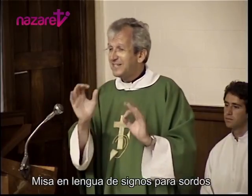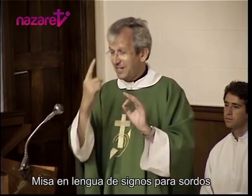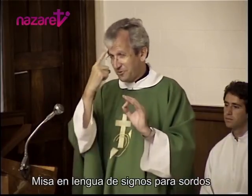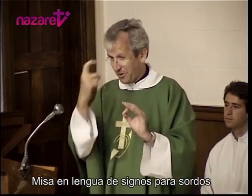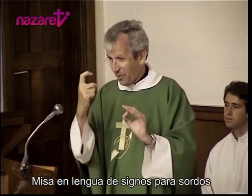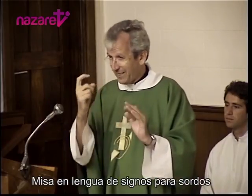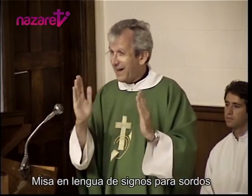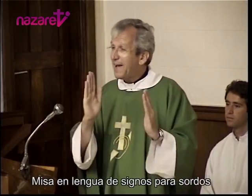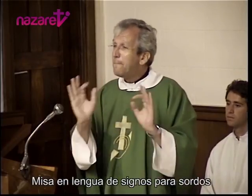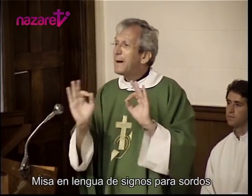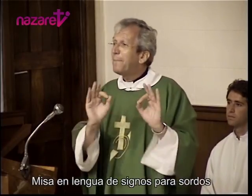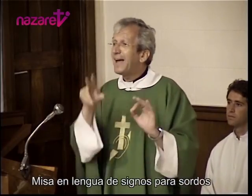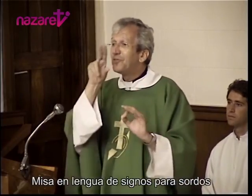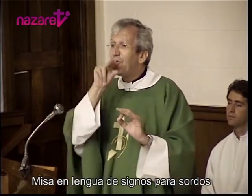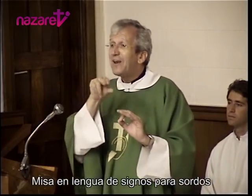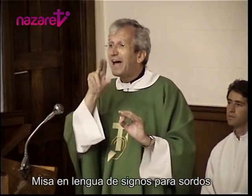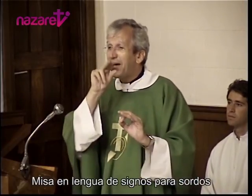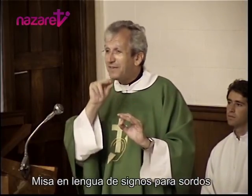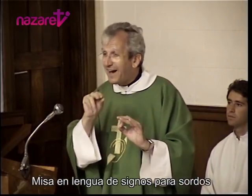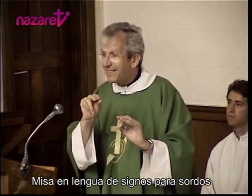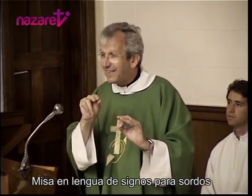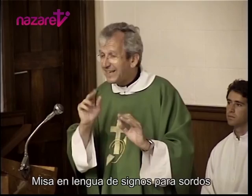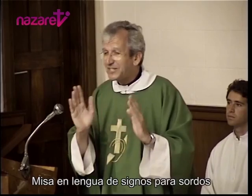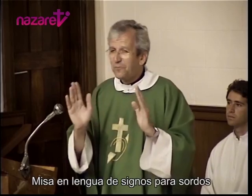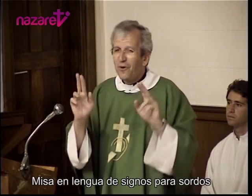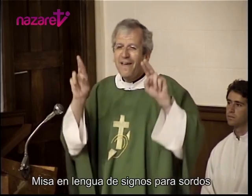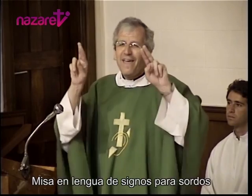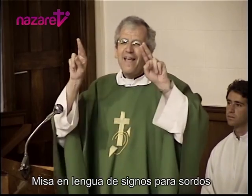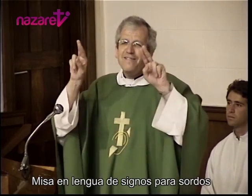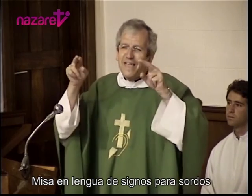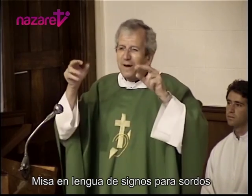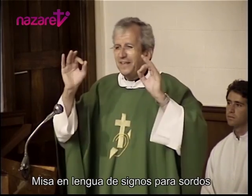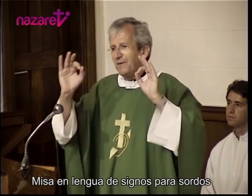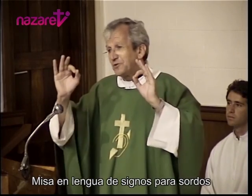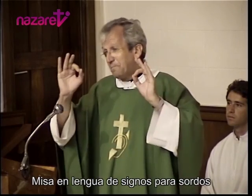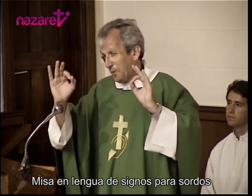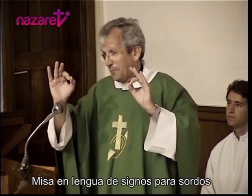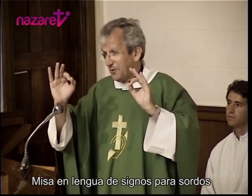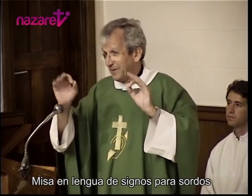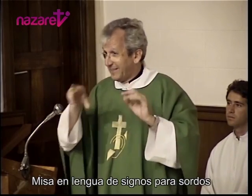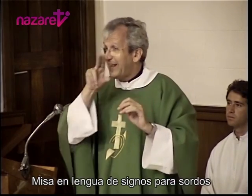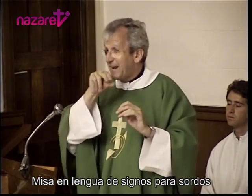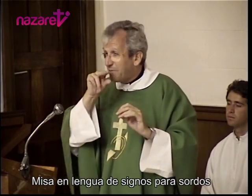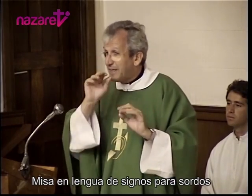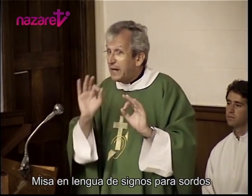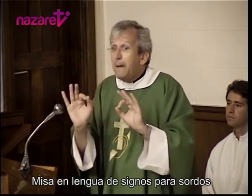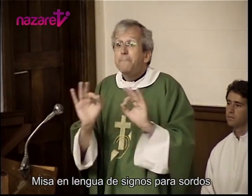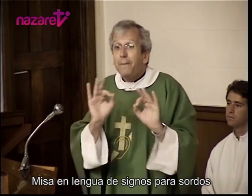nos recuerda preparando la Navidad, que es como el tema, diríamos, propio de la Navidad, es decir,